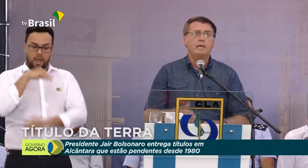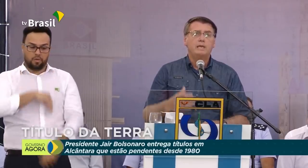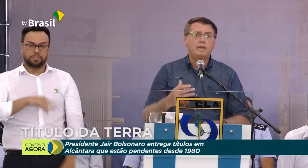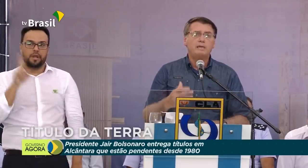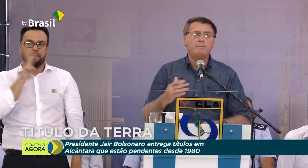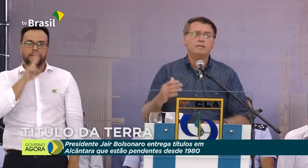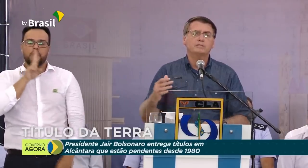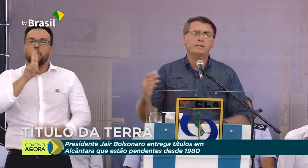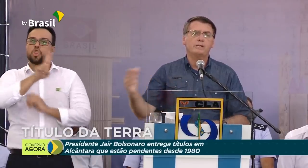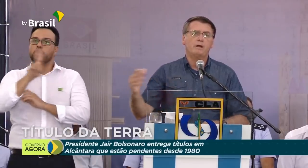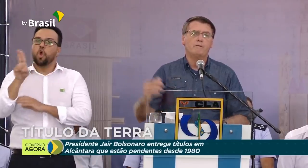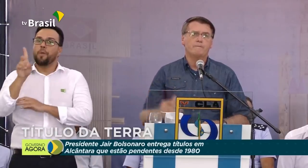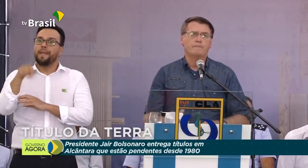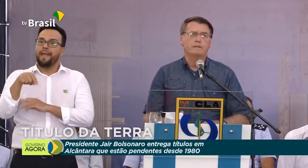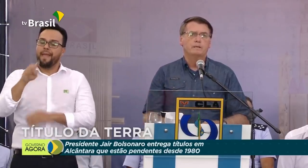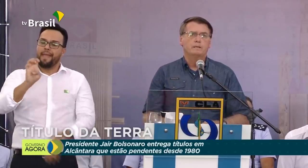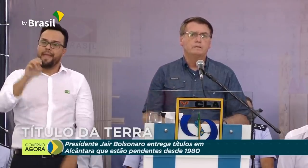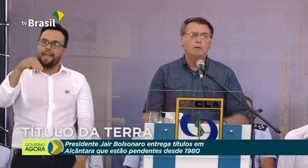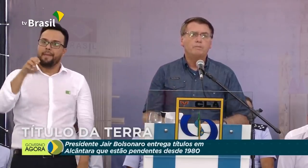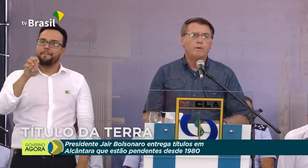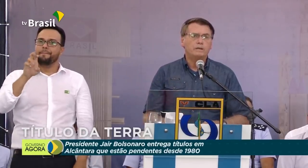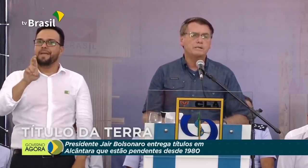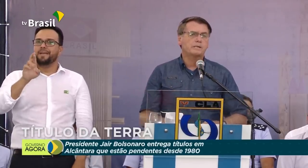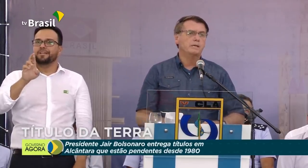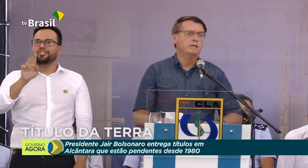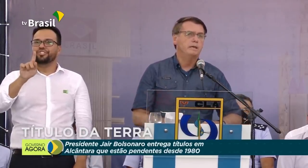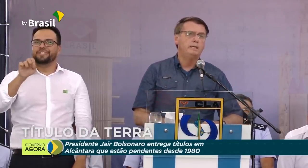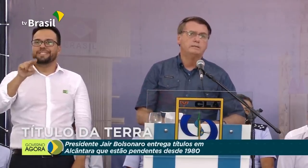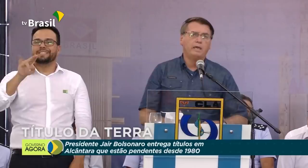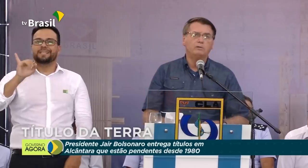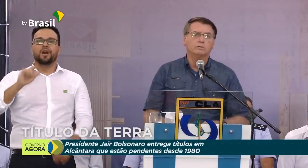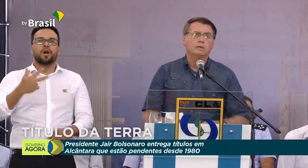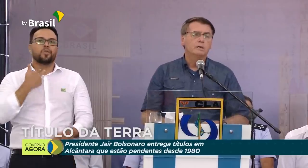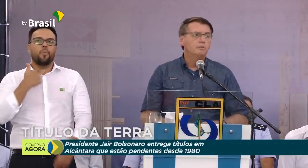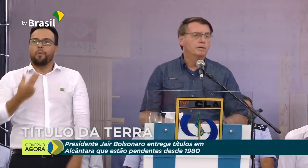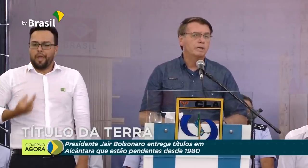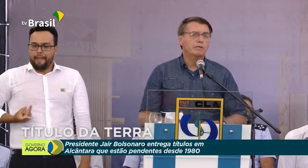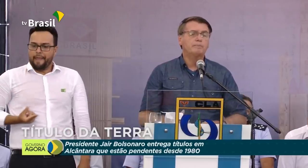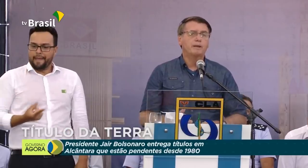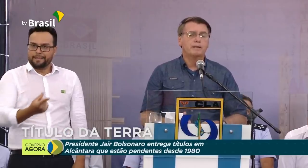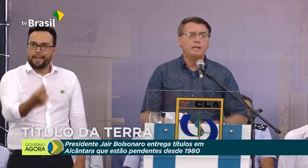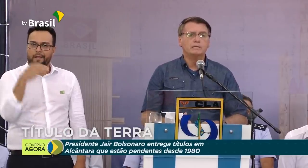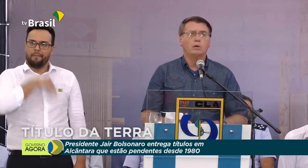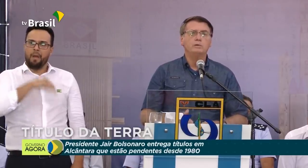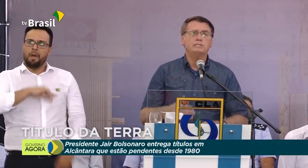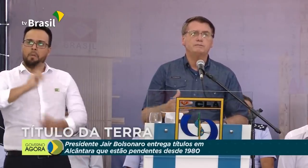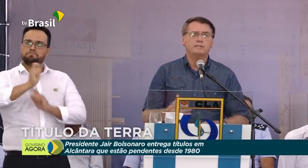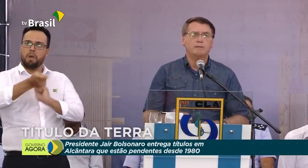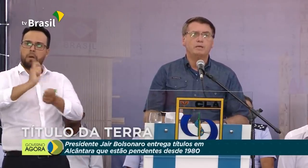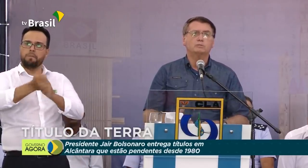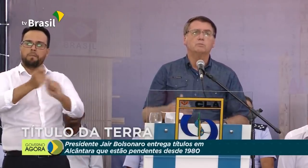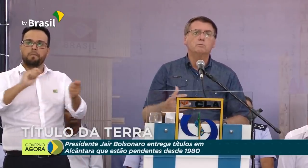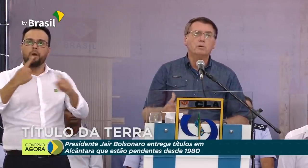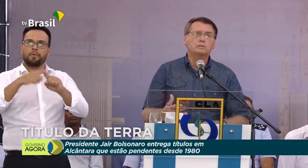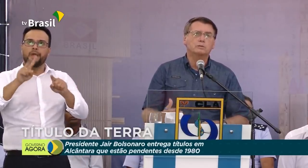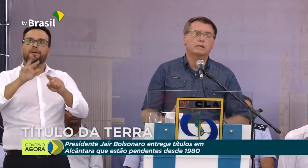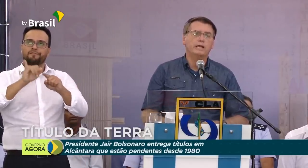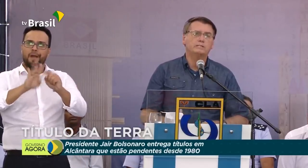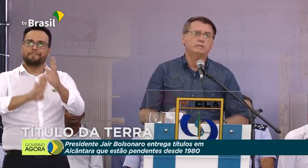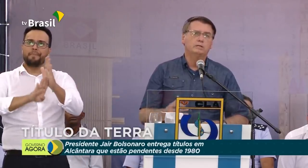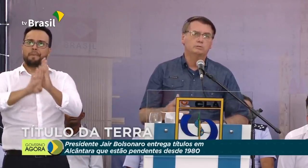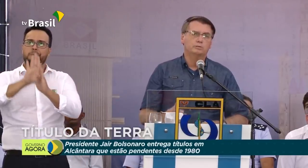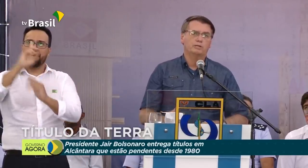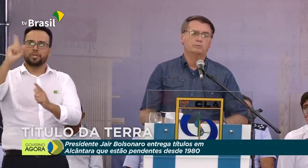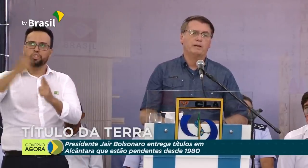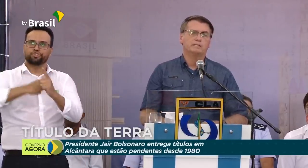é emergencial. Não pode ser eterno, porque isso representa um endividamento muito